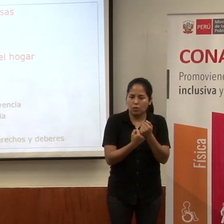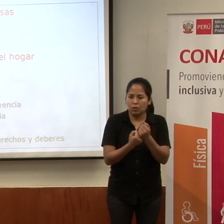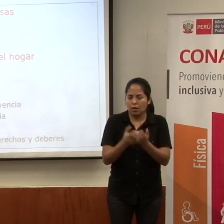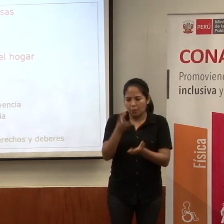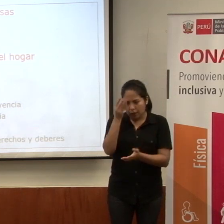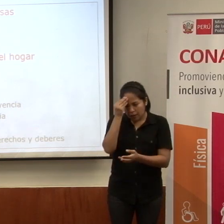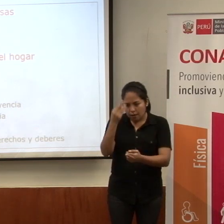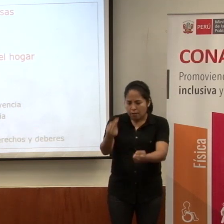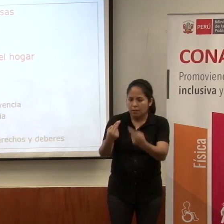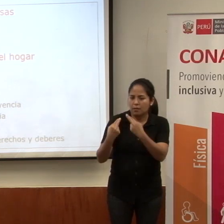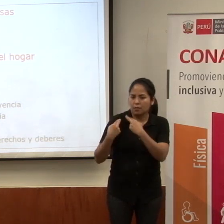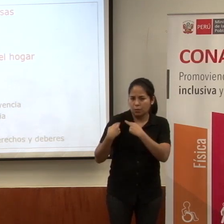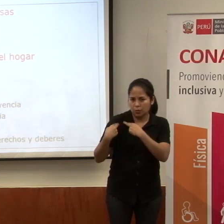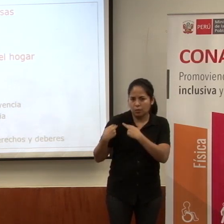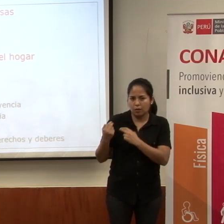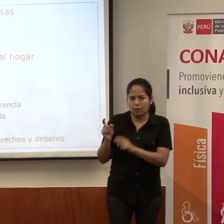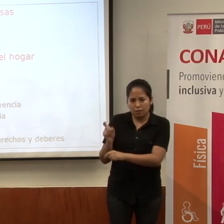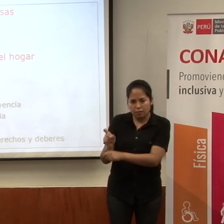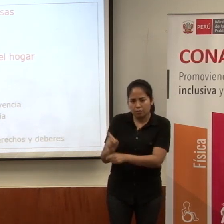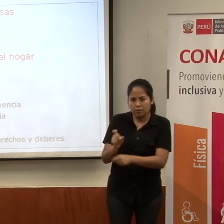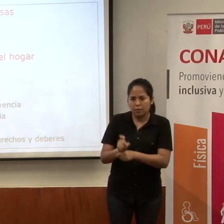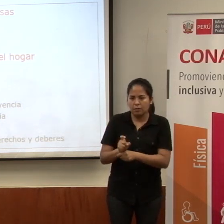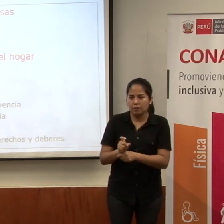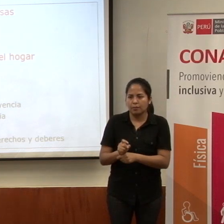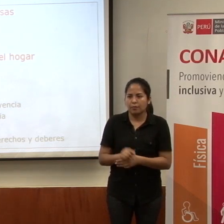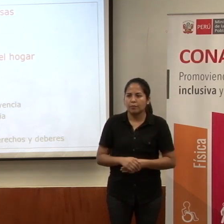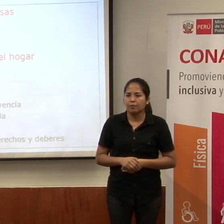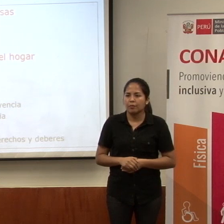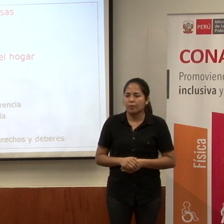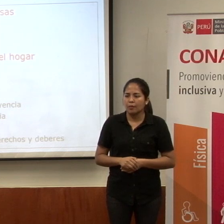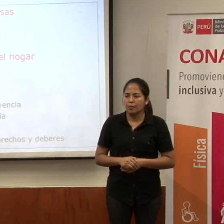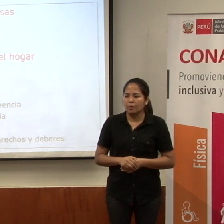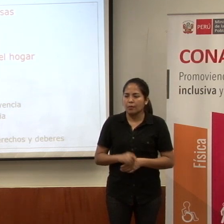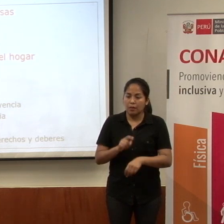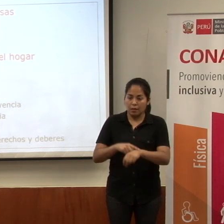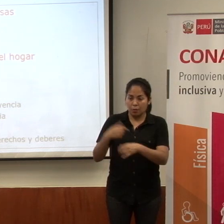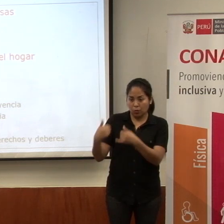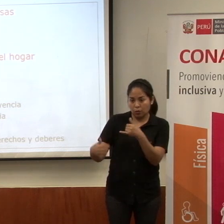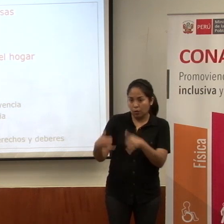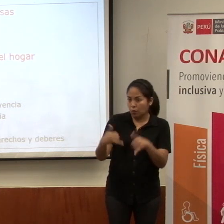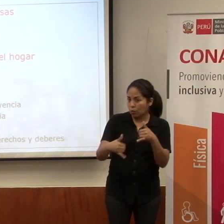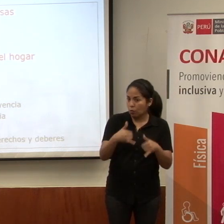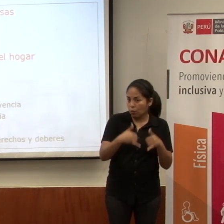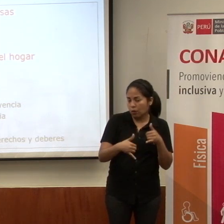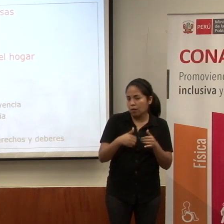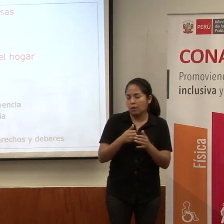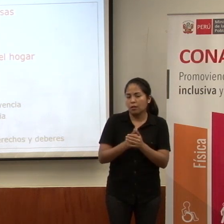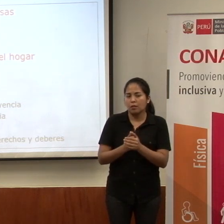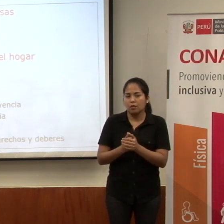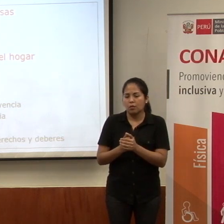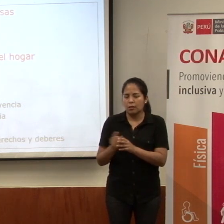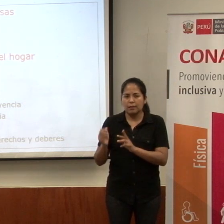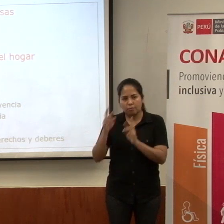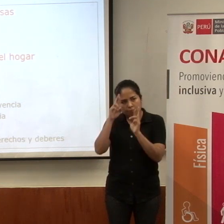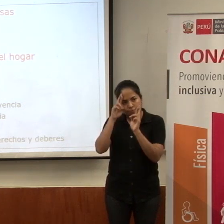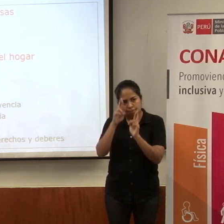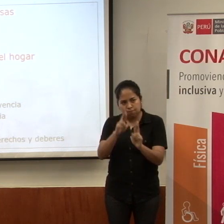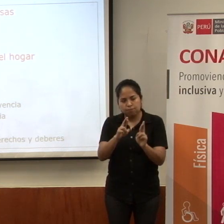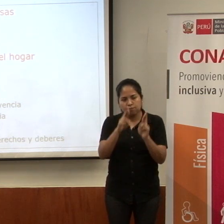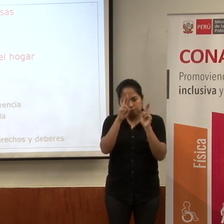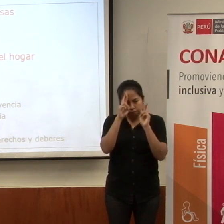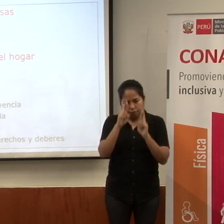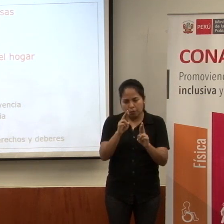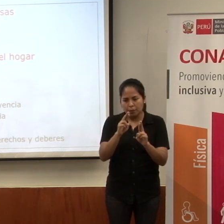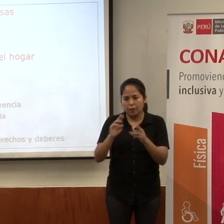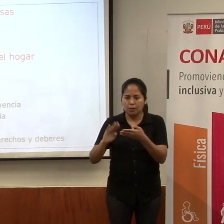disciplina o desorden. El juego tiene que ver con el tema del respeto a las reglas de convivencia,